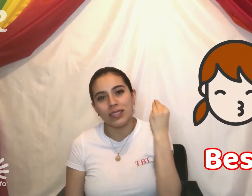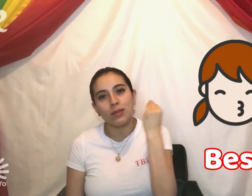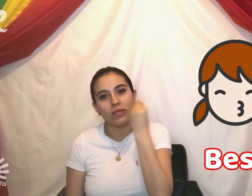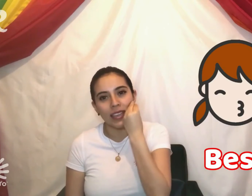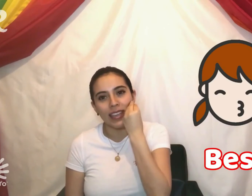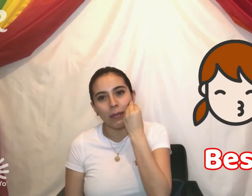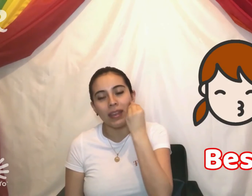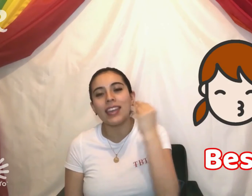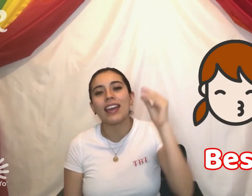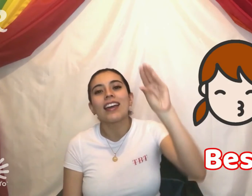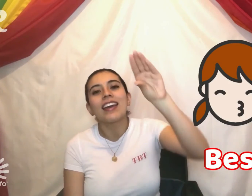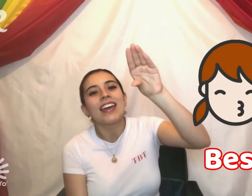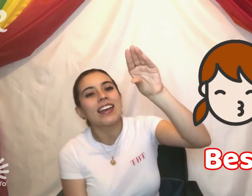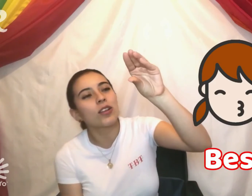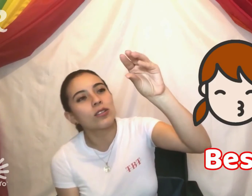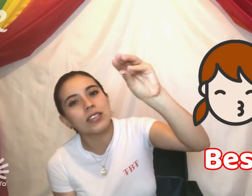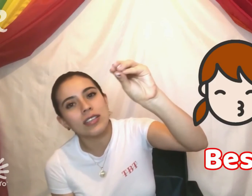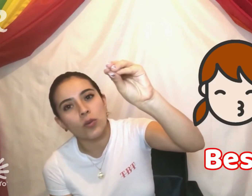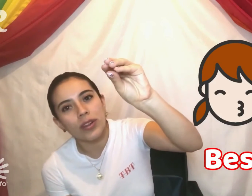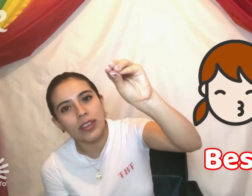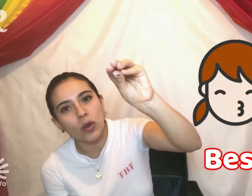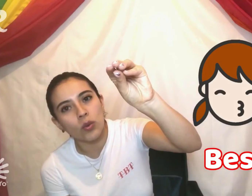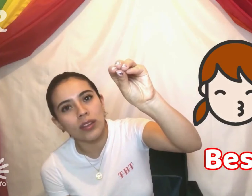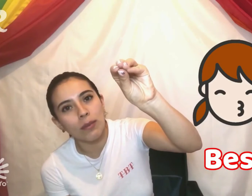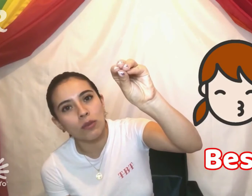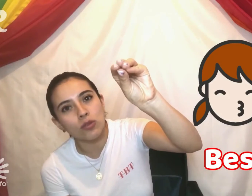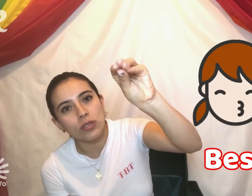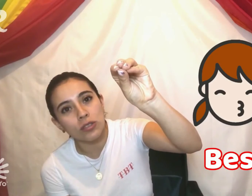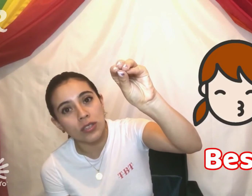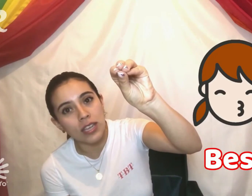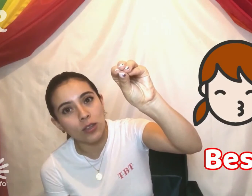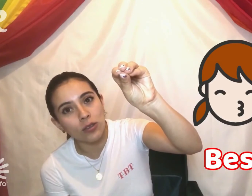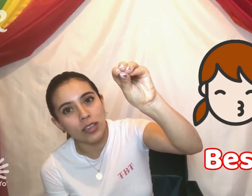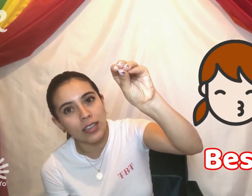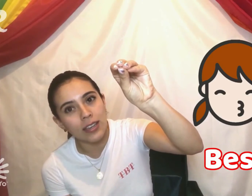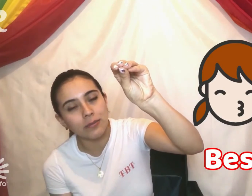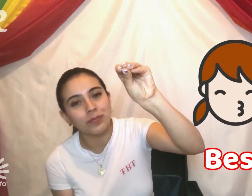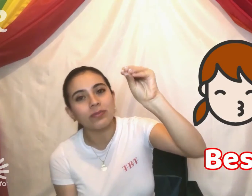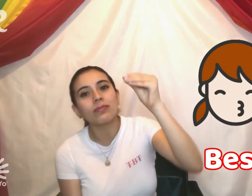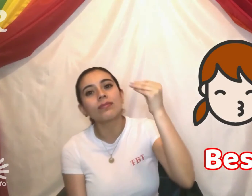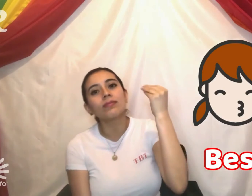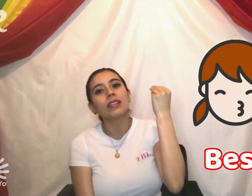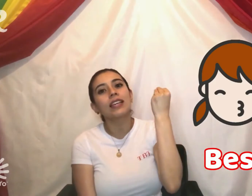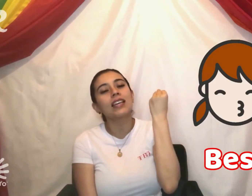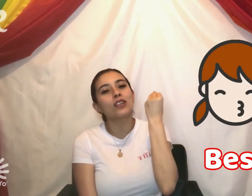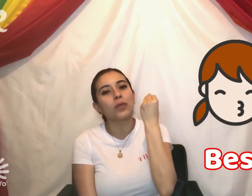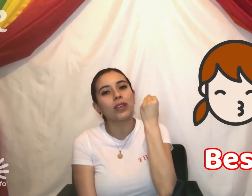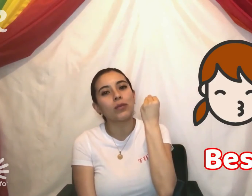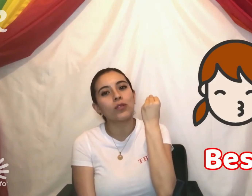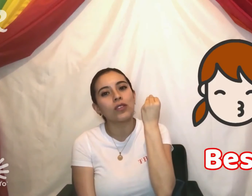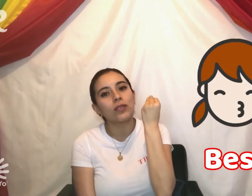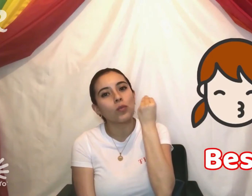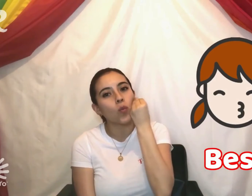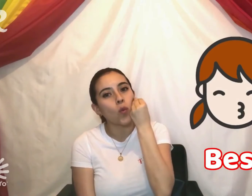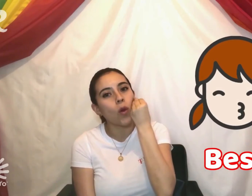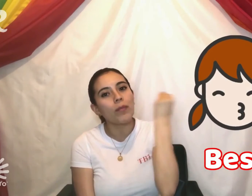hicimos aquí en la mejilla. Entonces recuerden que juntamos nuestros deditos aquí y los ponemos